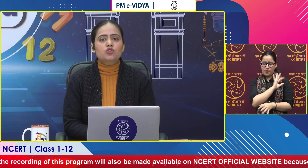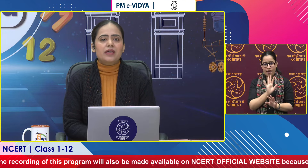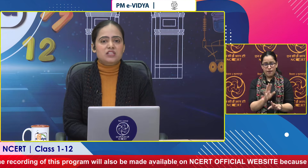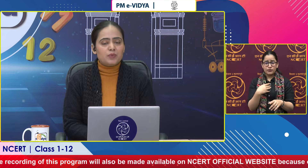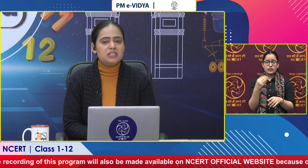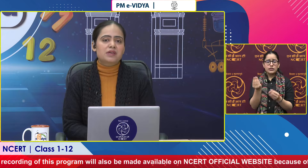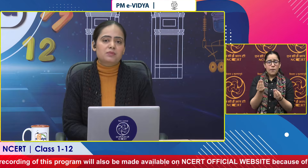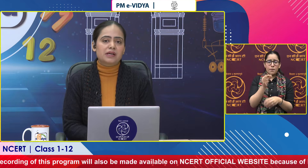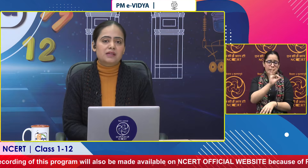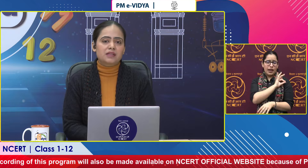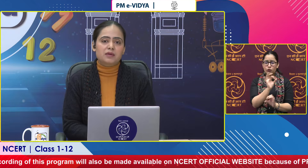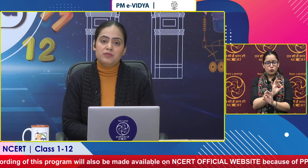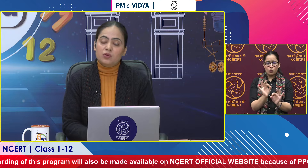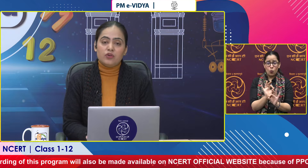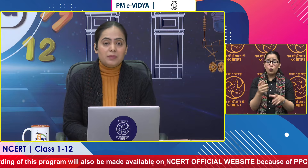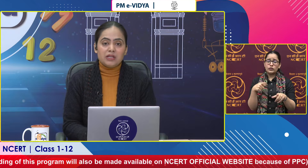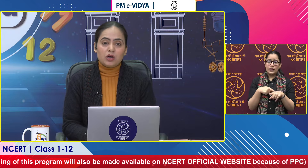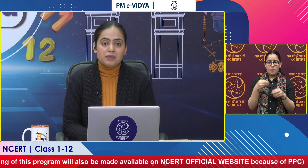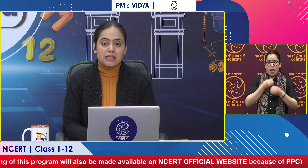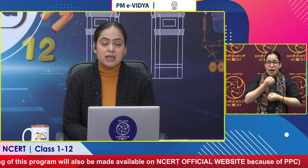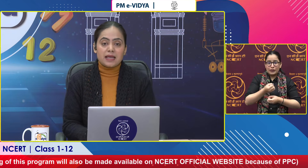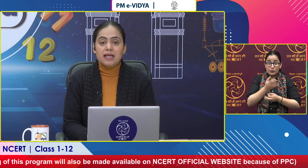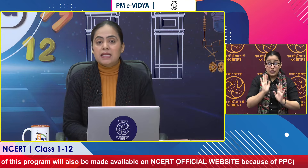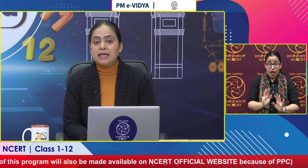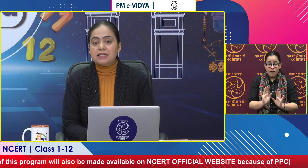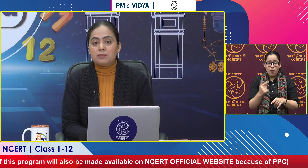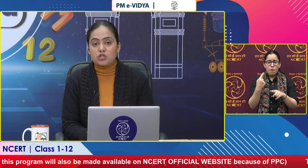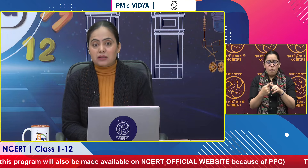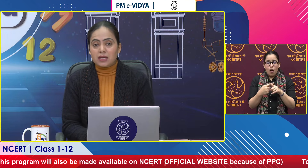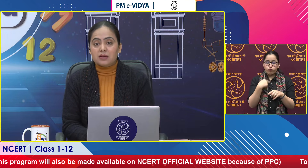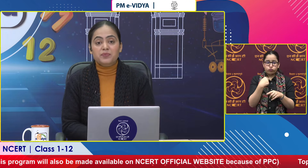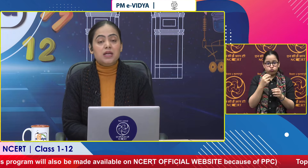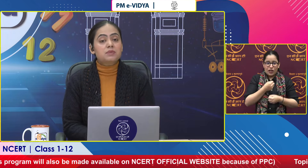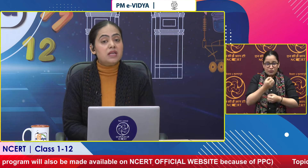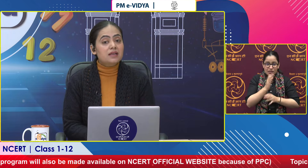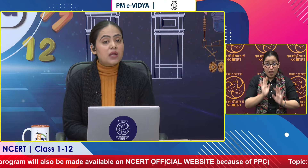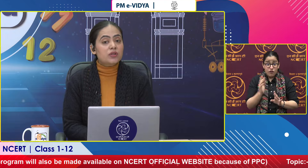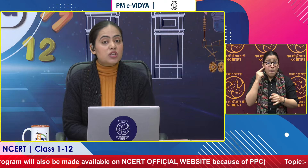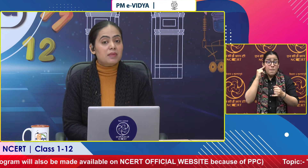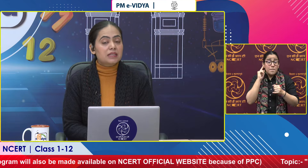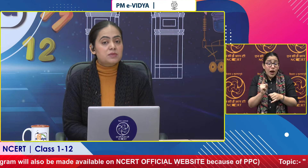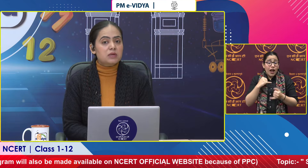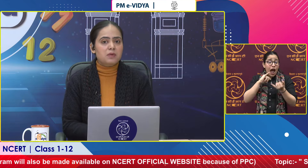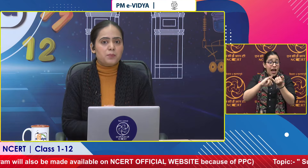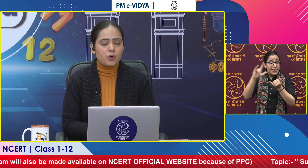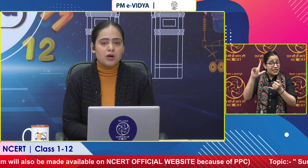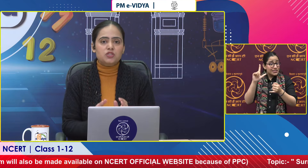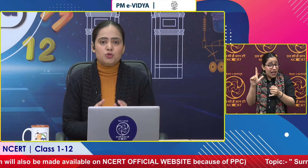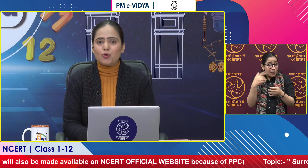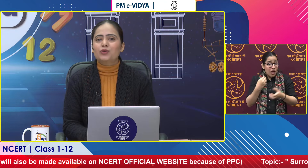उसको एक्सप्रेस भी हम कर देते हैं। वर्बली तो हम करते ही हैं, लेकिन क्या आप जानते हैं कि हम साइन लैंग्वेज के माध्यम से भी बहुत